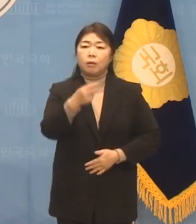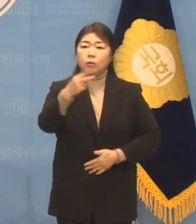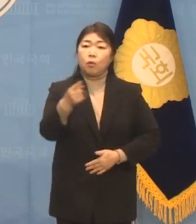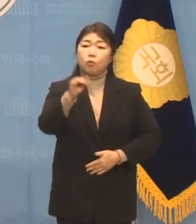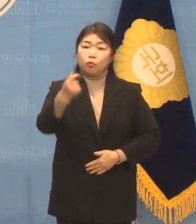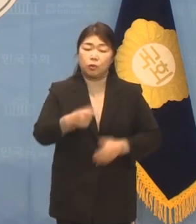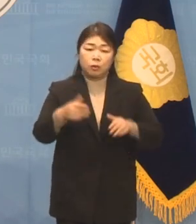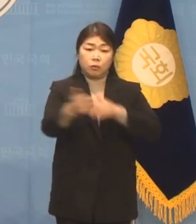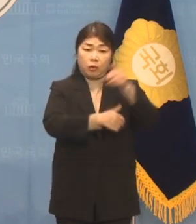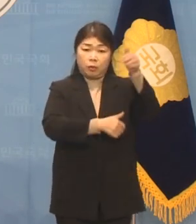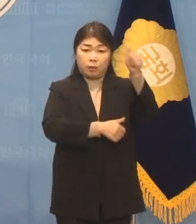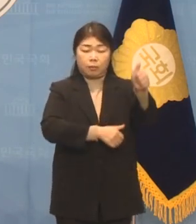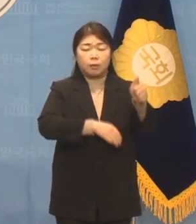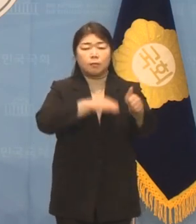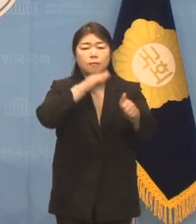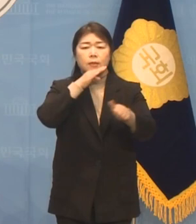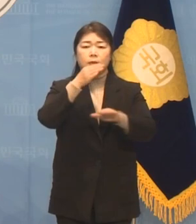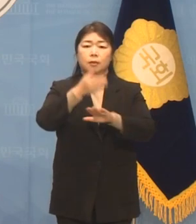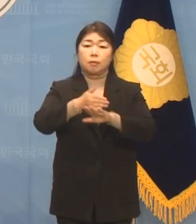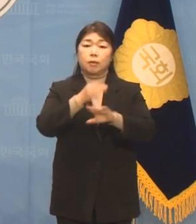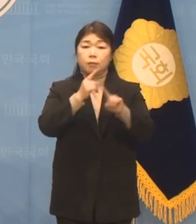감사의 말씀도 전합니다.